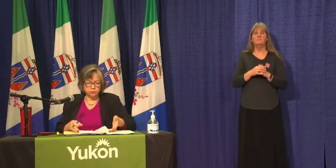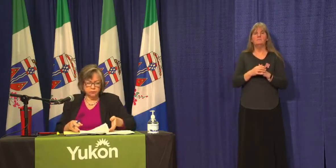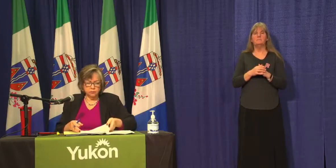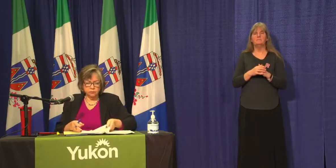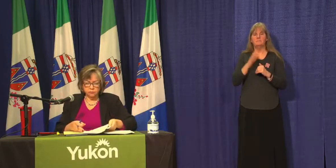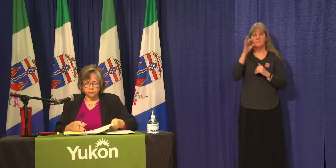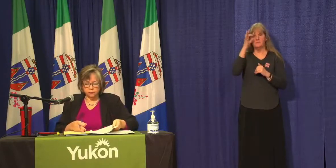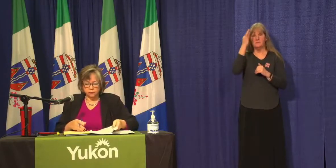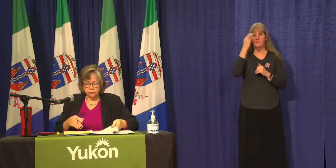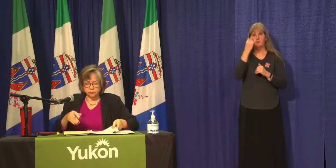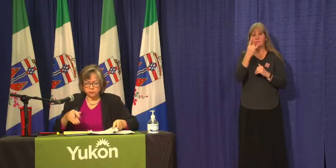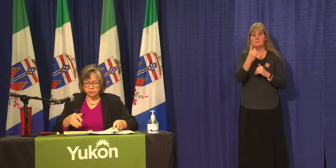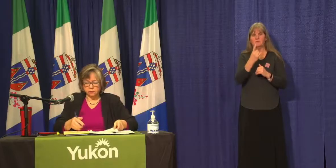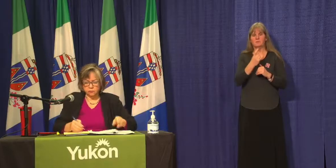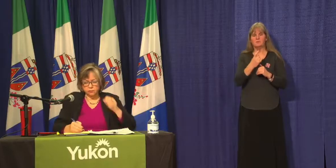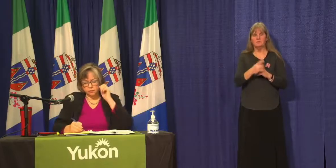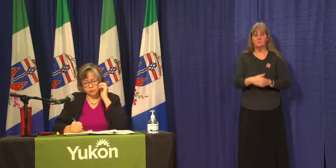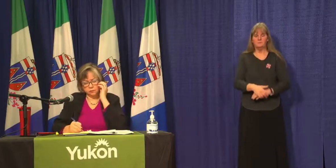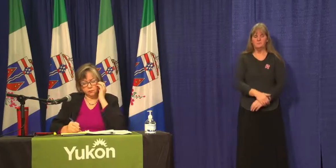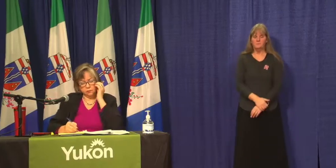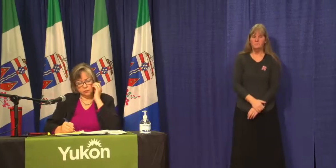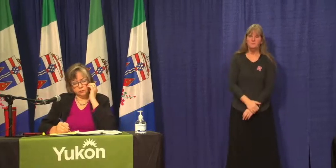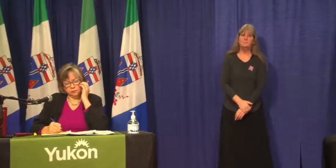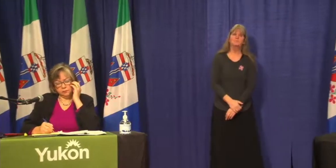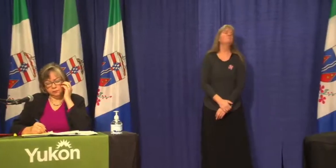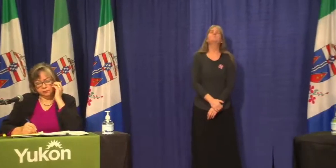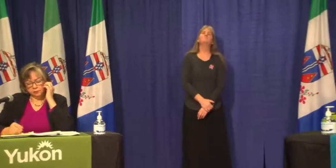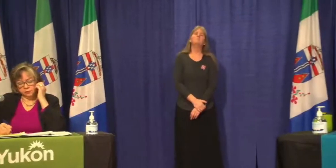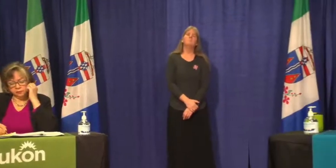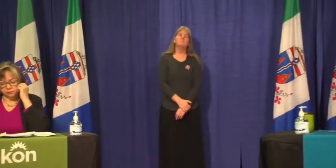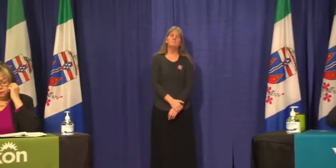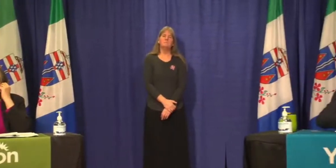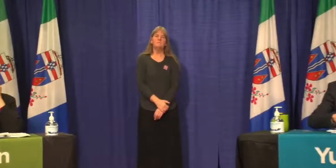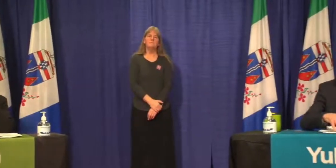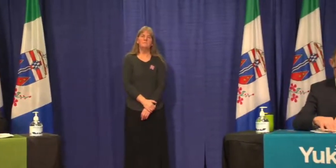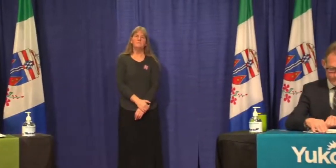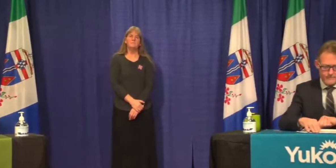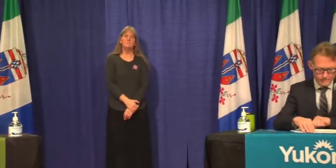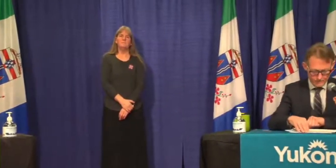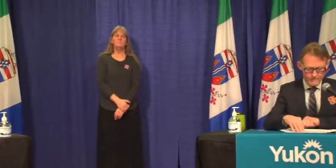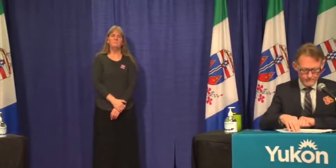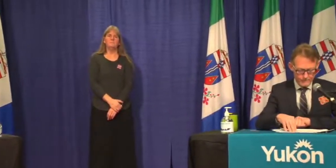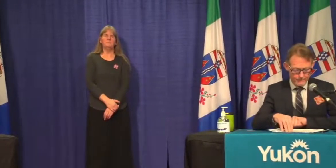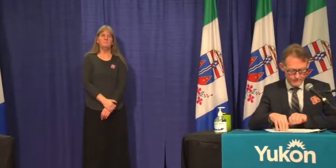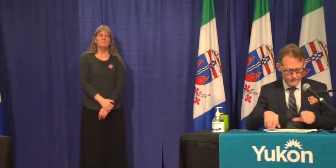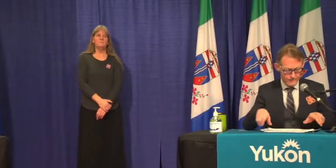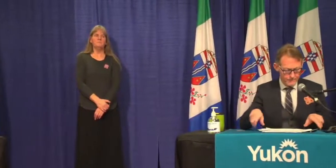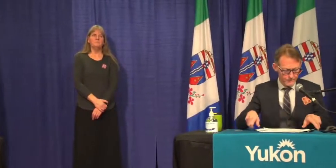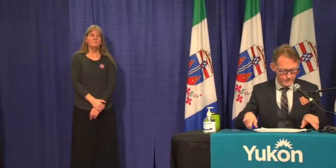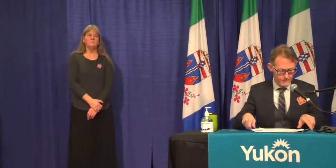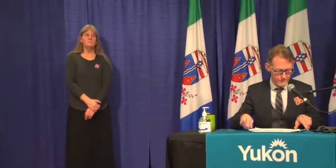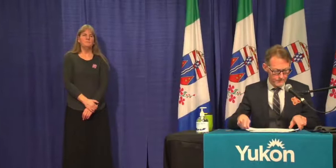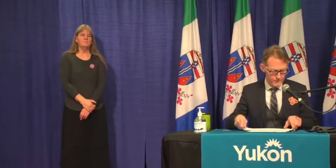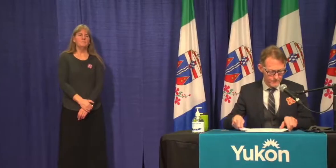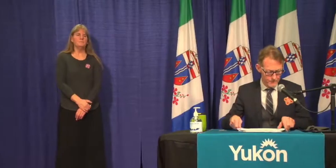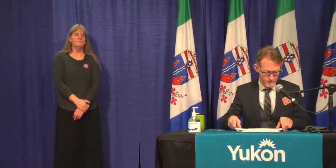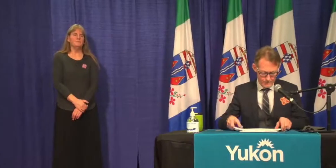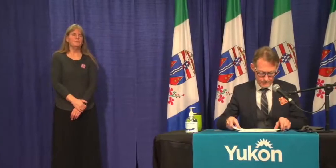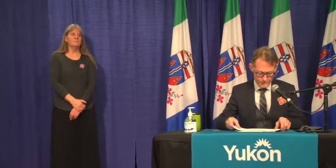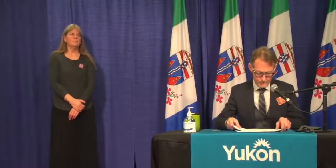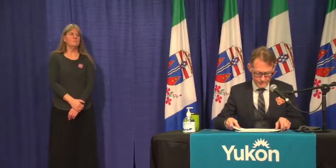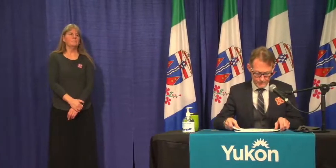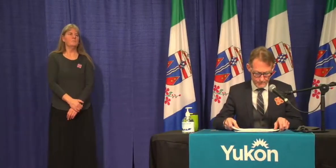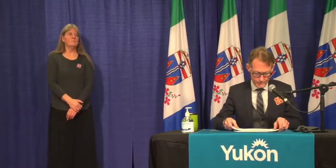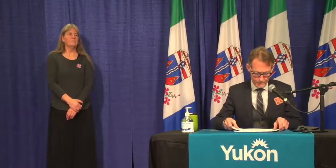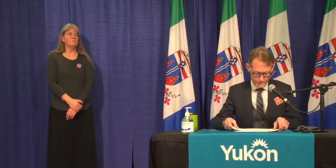Oui, d'abord en français, Dr. Henley, juste nous donnez les grandes lignes des de vos directives